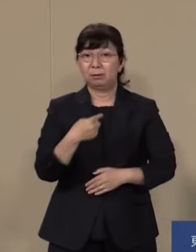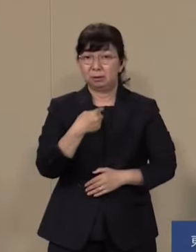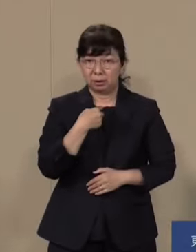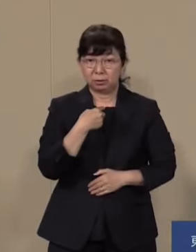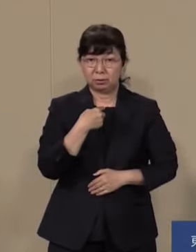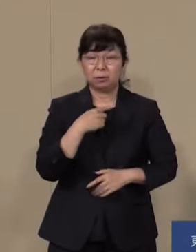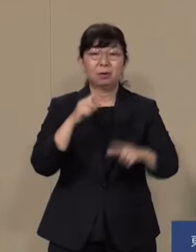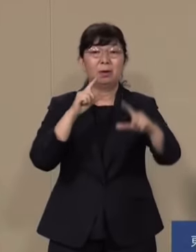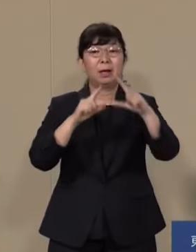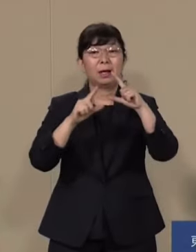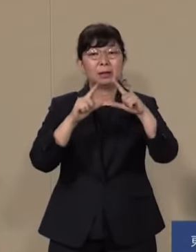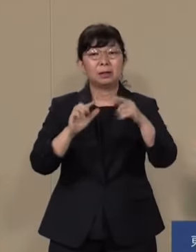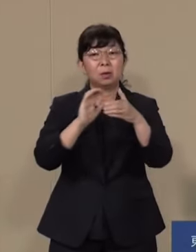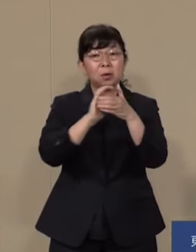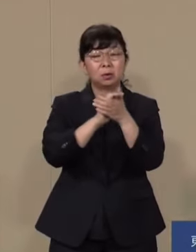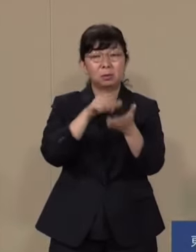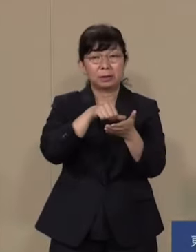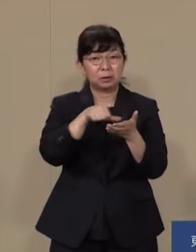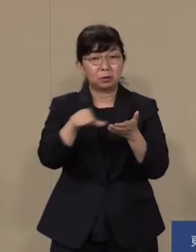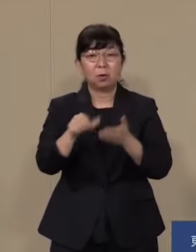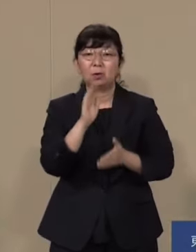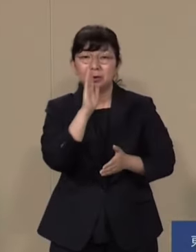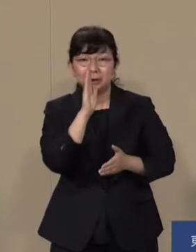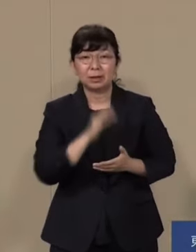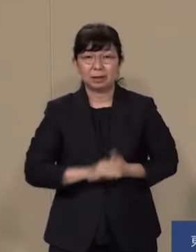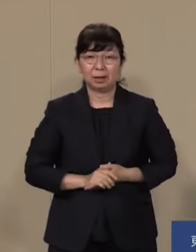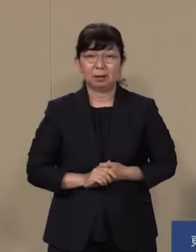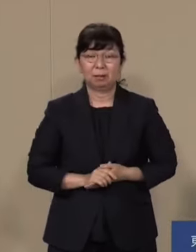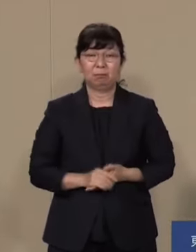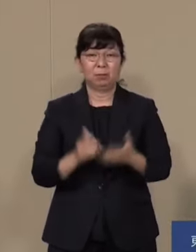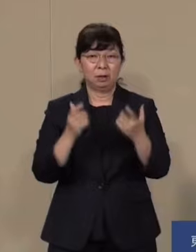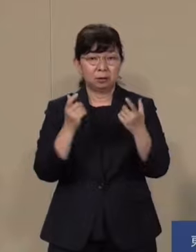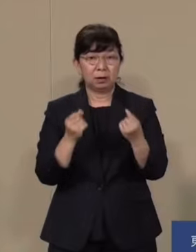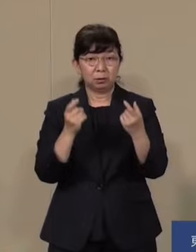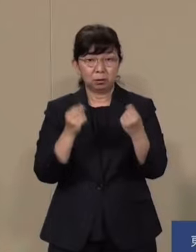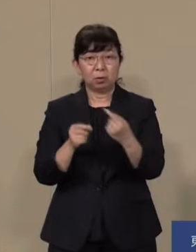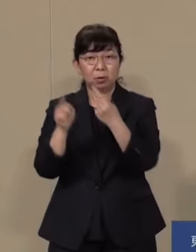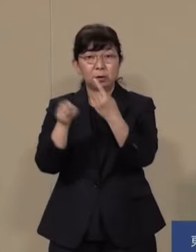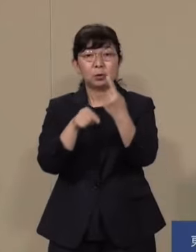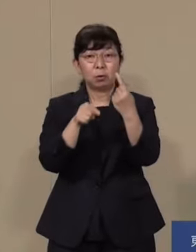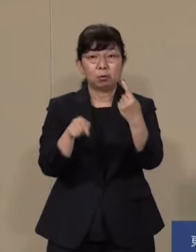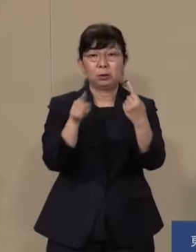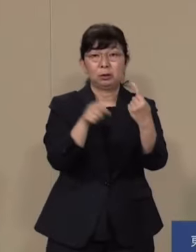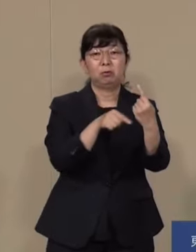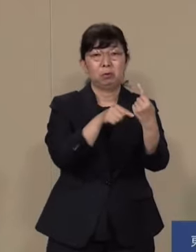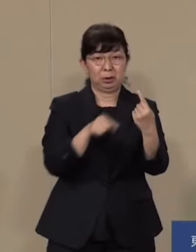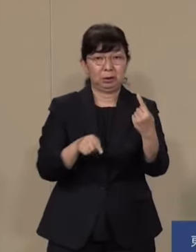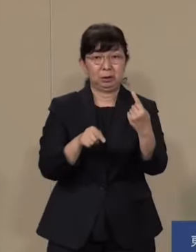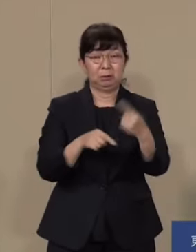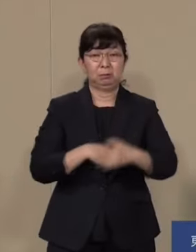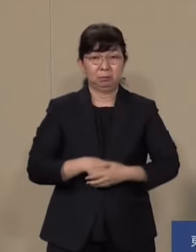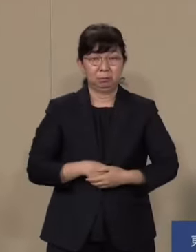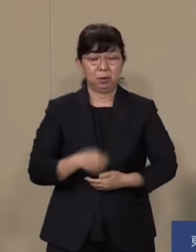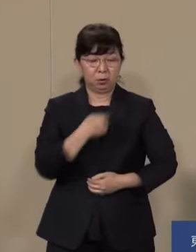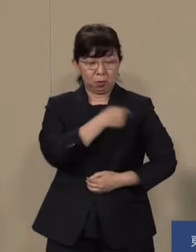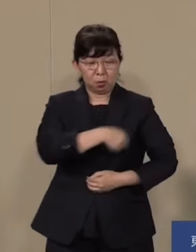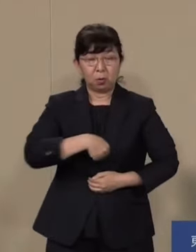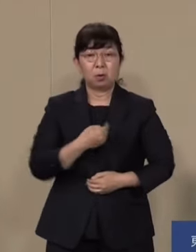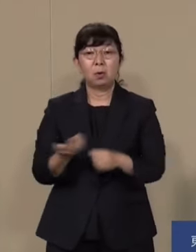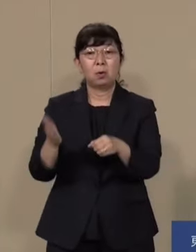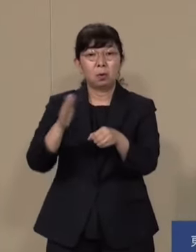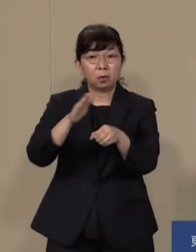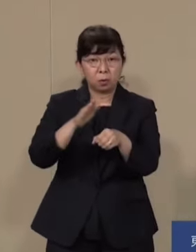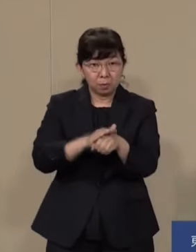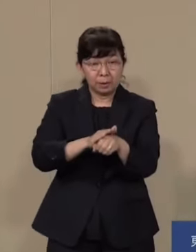さんLINEのお友達登録してねちゃんと1人1人心を込め